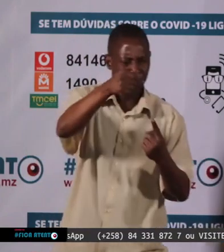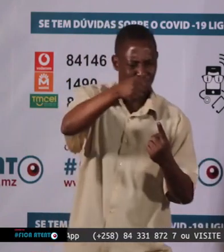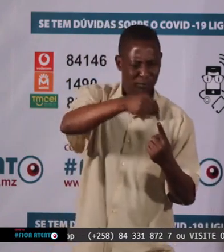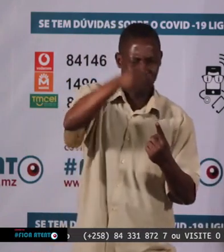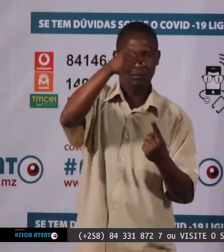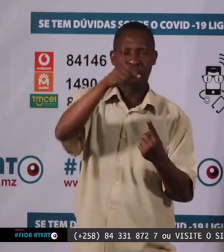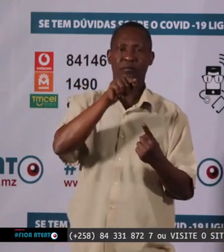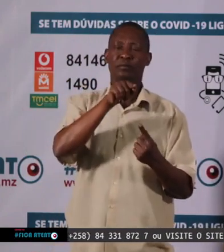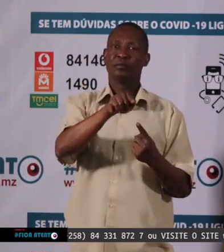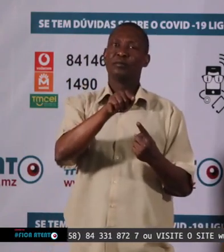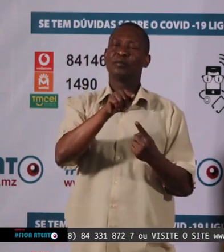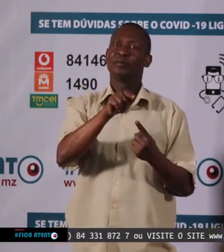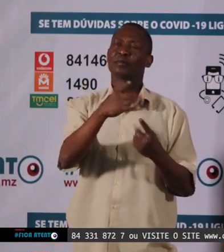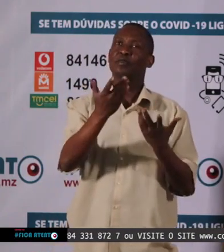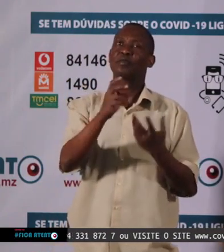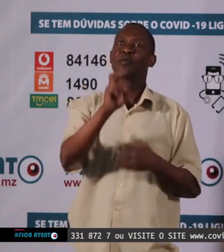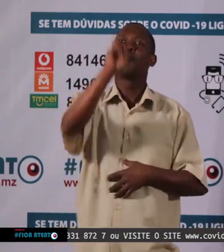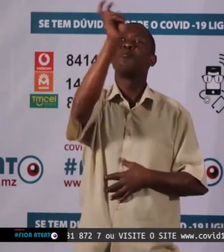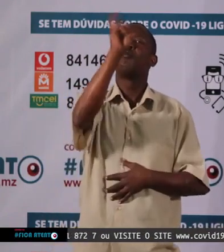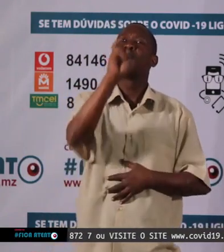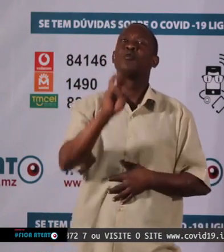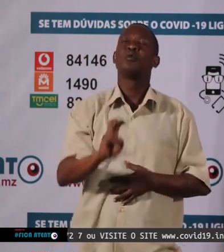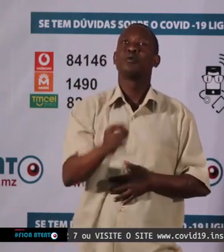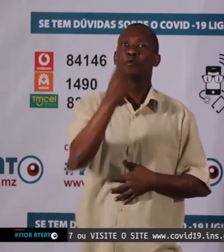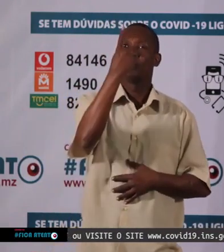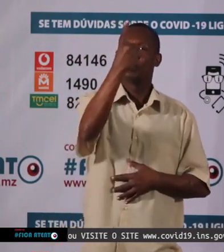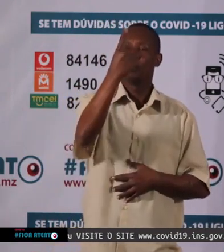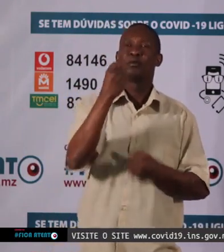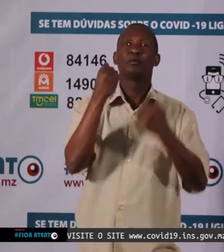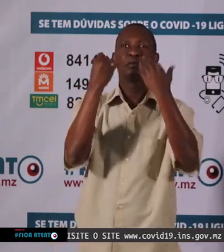custos em dólares, seria 171,6,